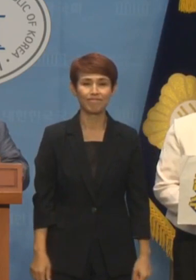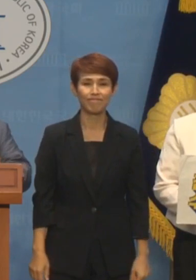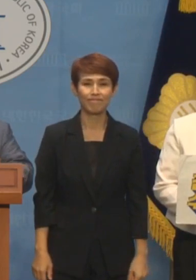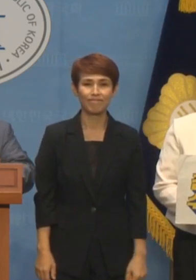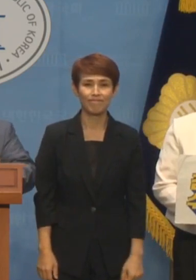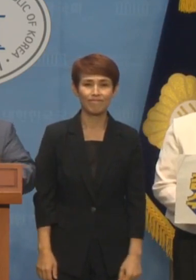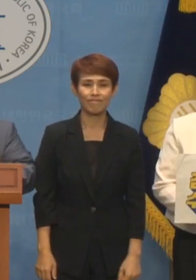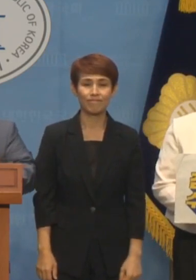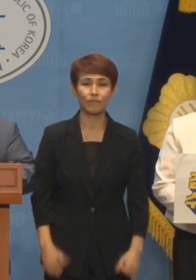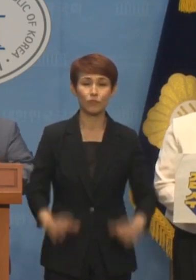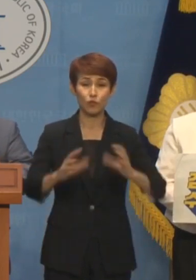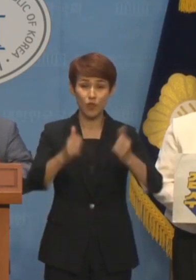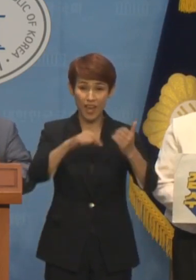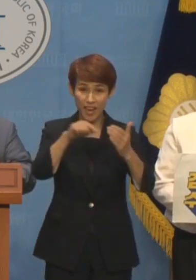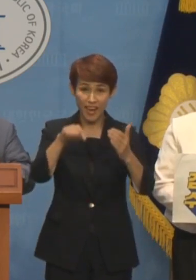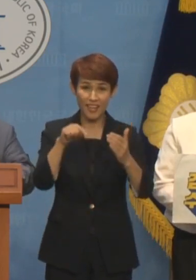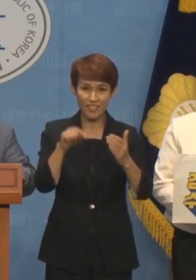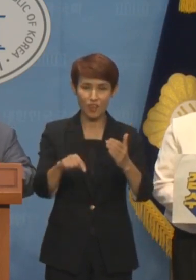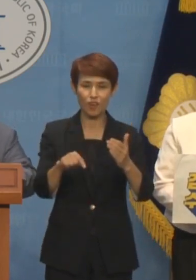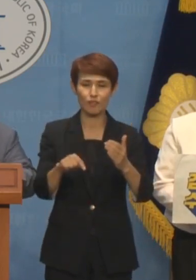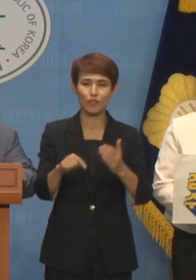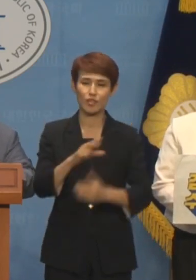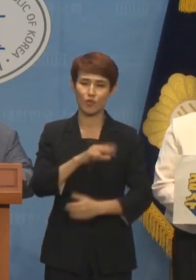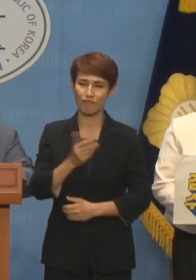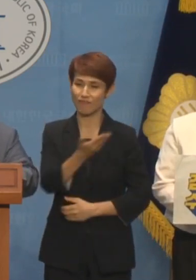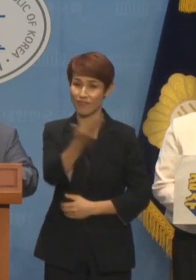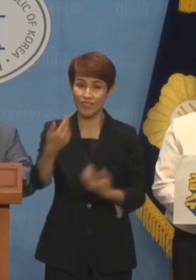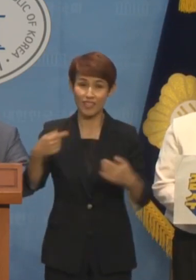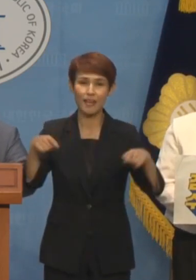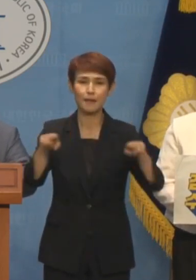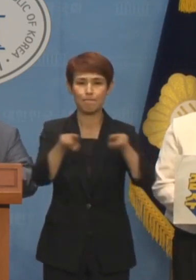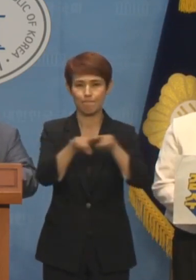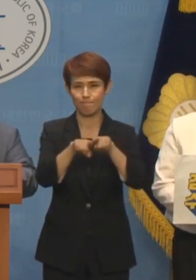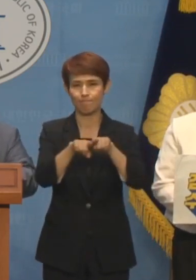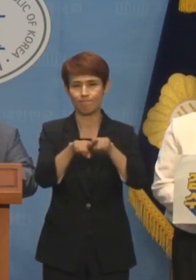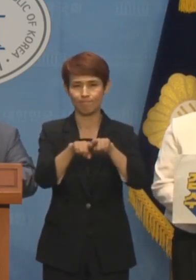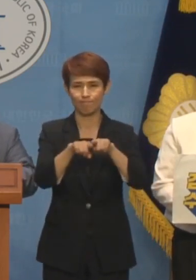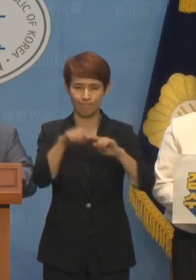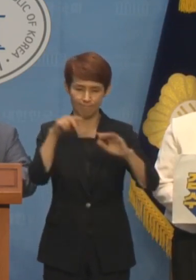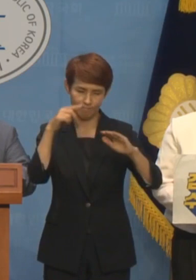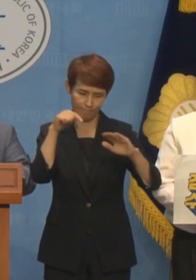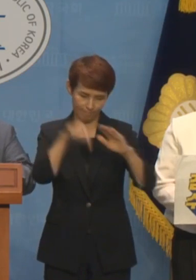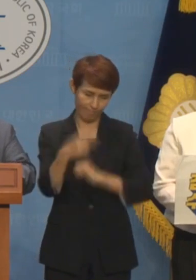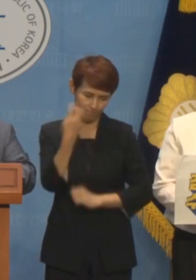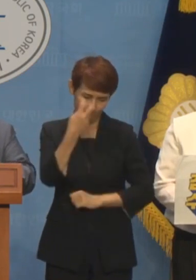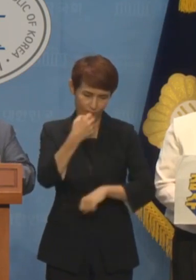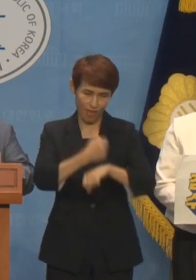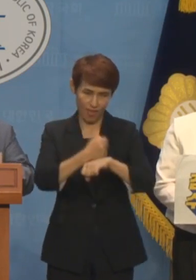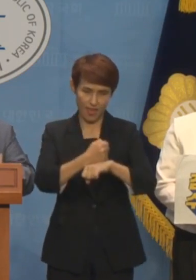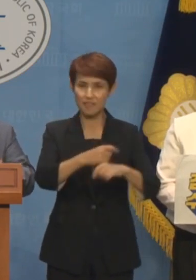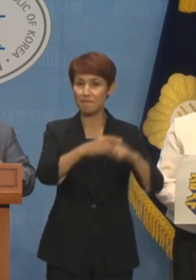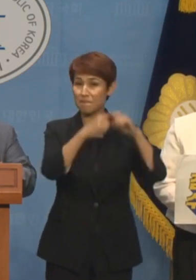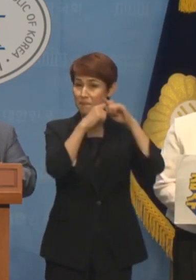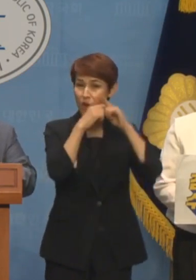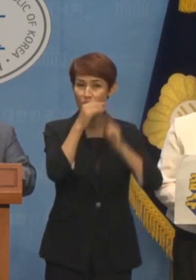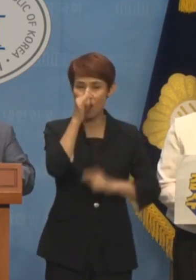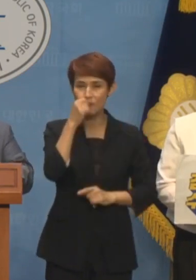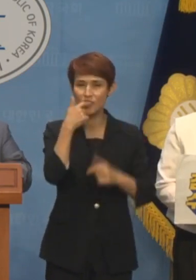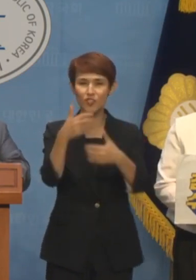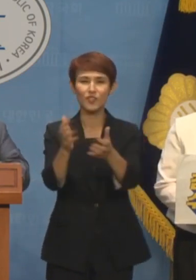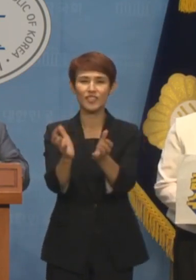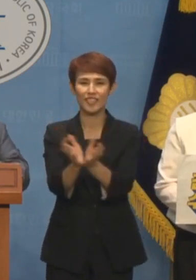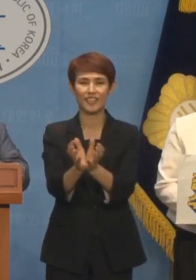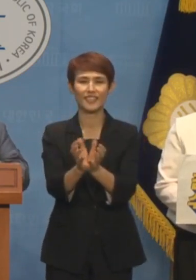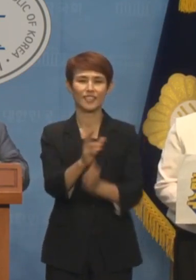이제 국회에서 강덕구 의원님과 함께 또 국토위원님들과 함께 이 문제를 끝까지 파헤치겠다고 각오를 가지고 계시는 민주당의 정의로